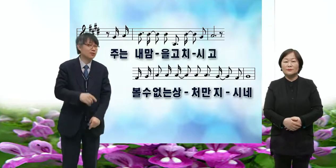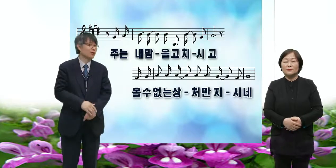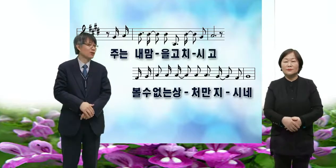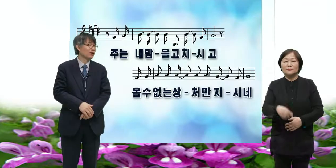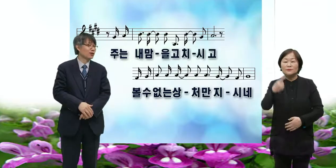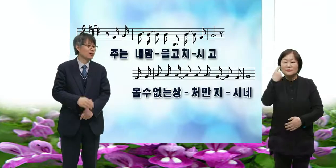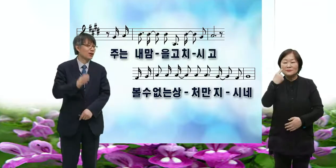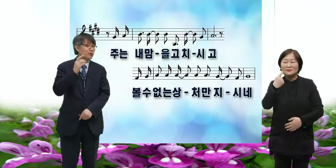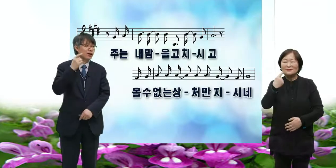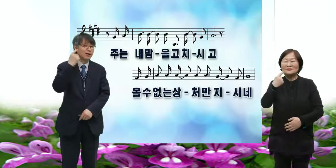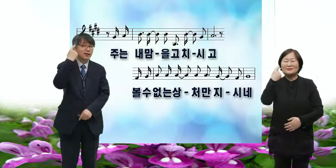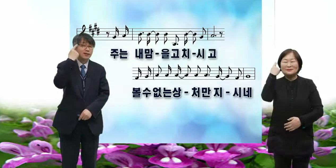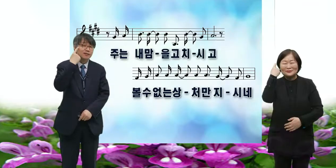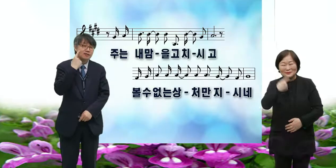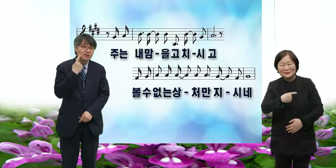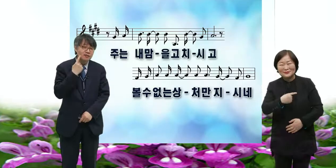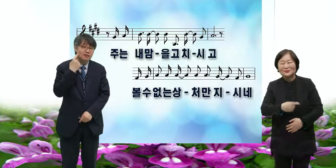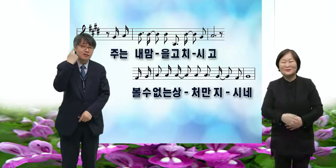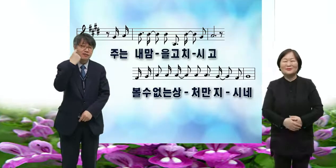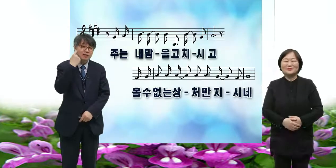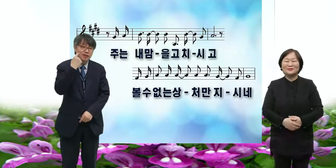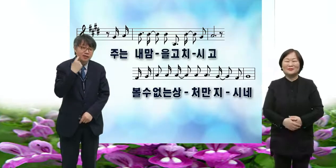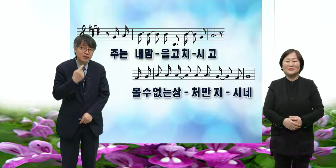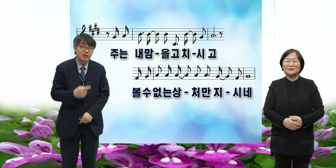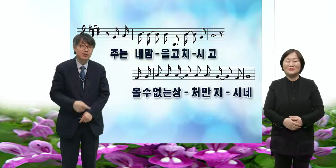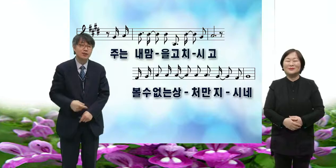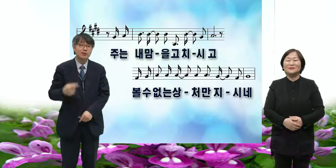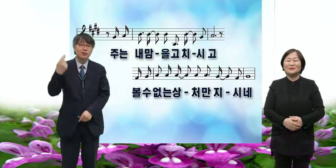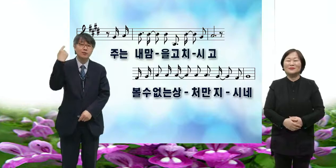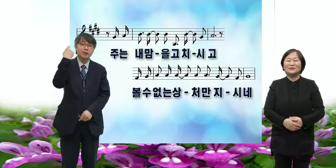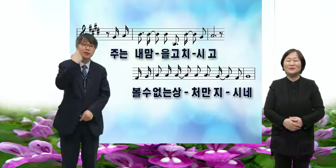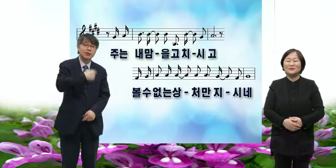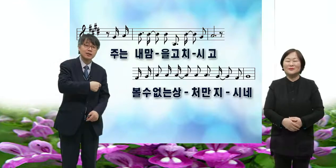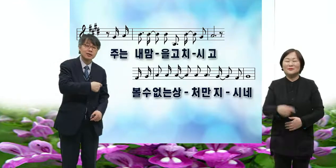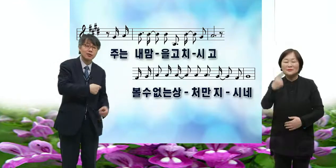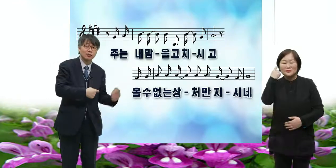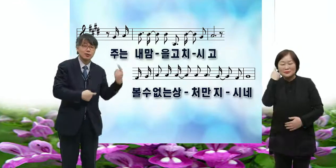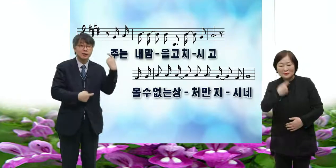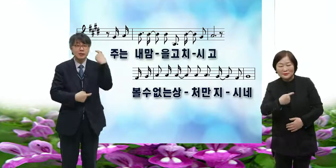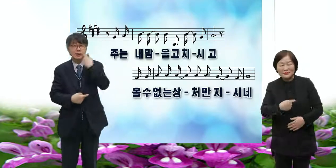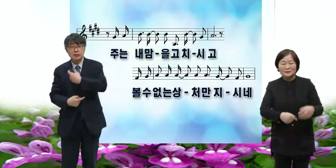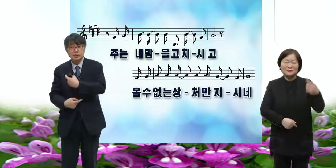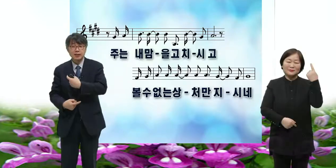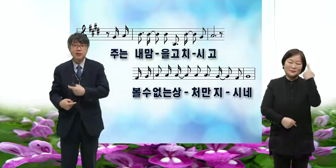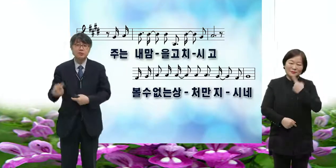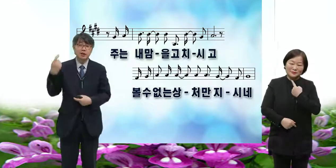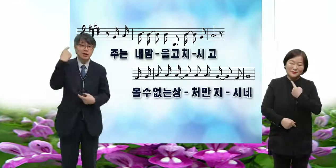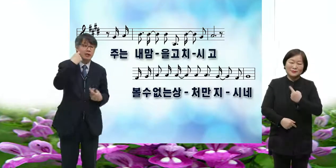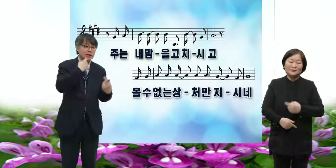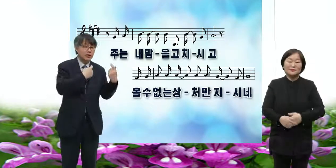아시죠? 얼굴에 상처 있는 거 그런 것처럼 싹 긁히고 이게 상처입니다.